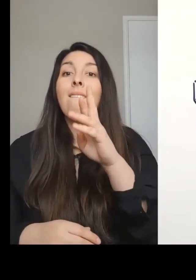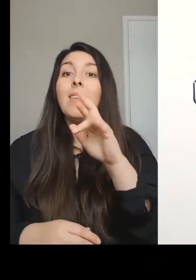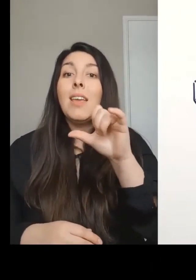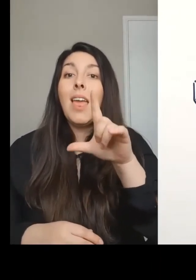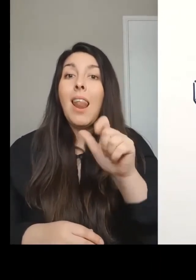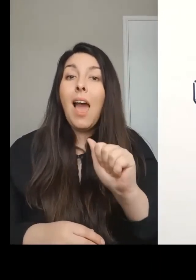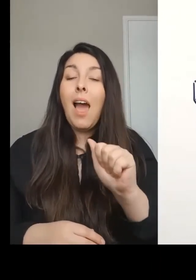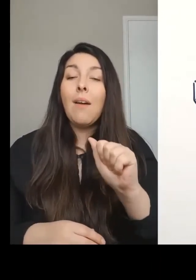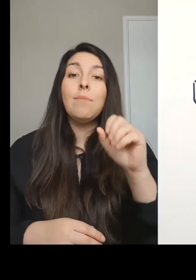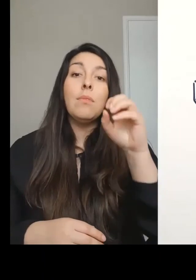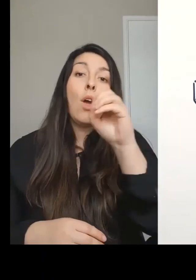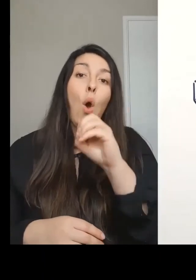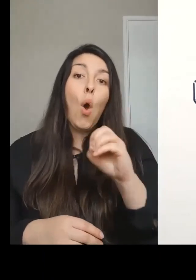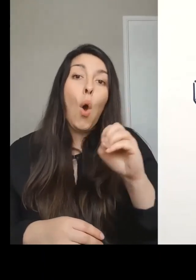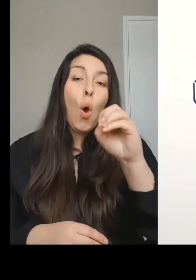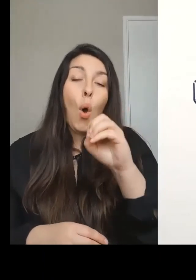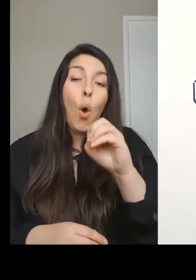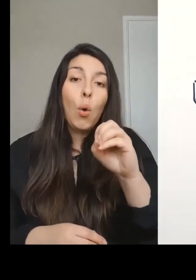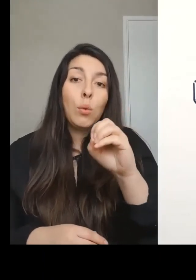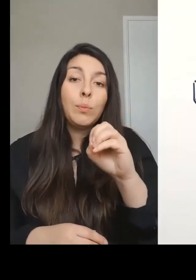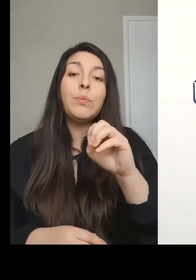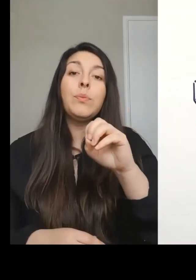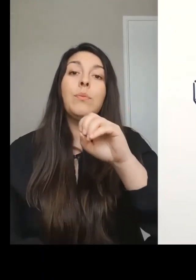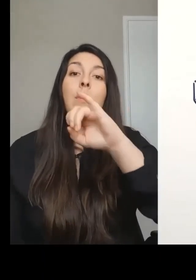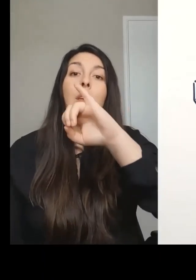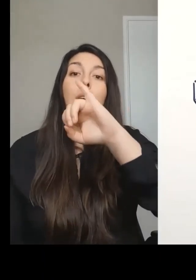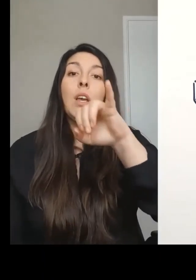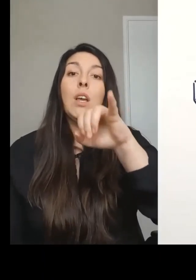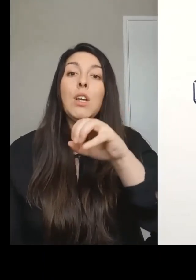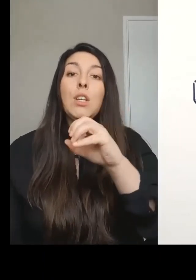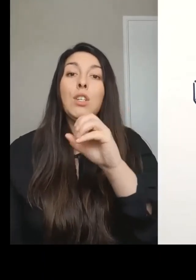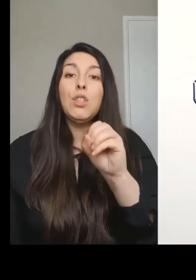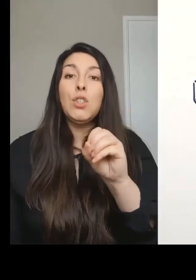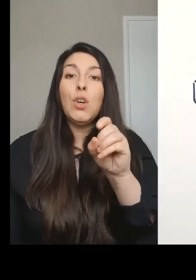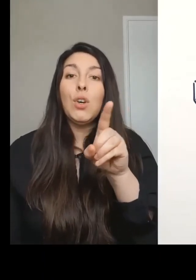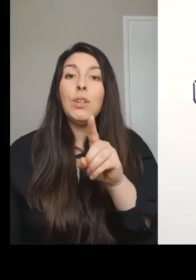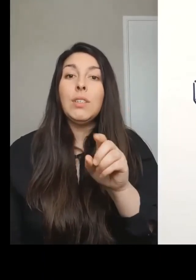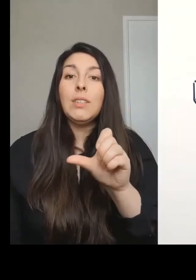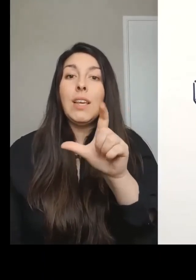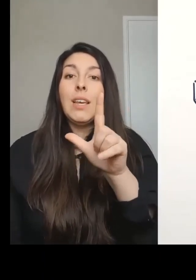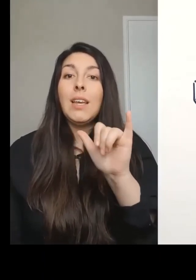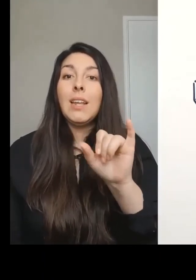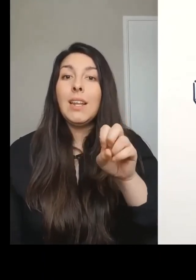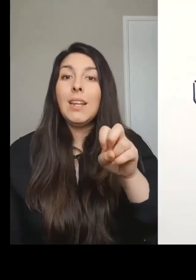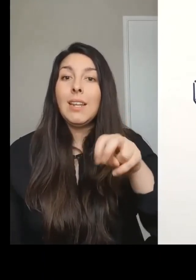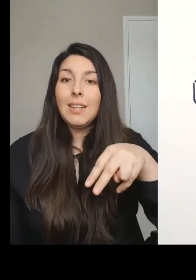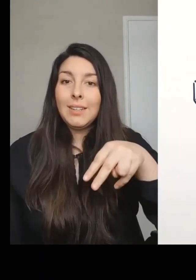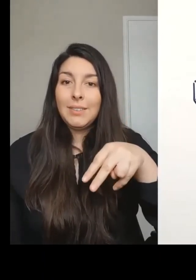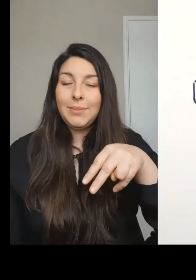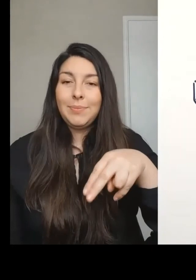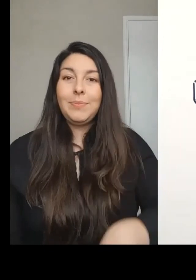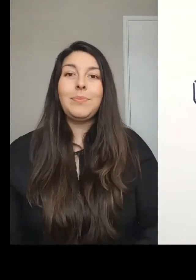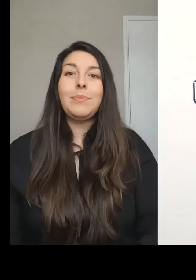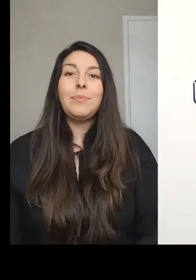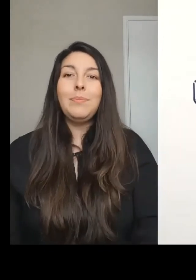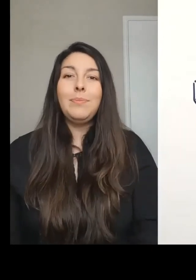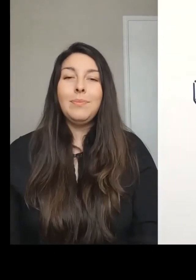gabriela.ujoa.watch.cl y jocelyl.arabena.watch.cl